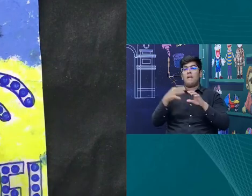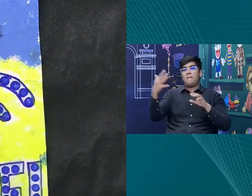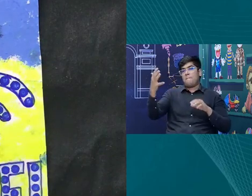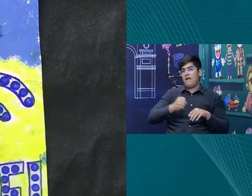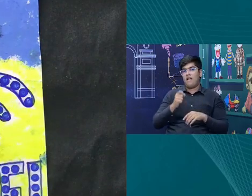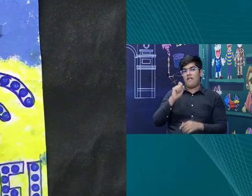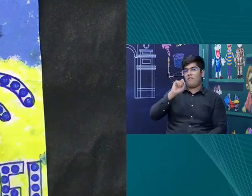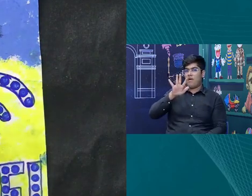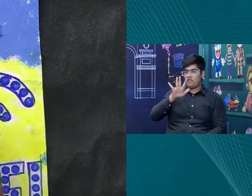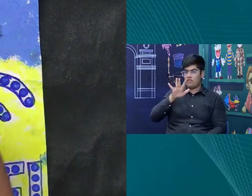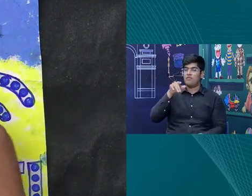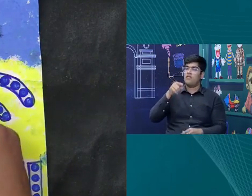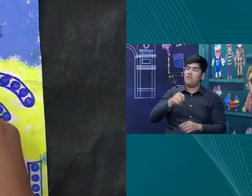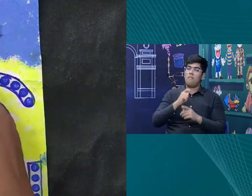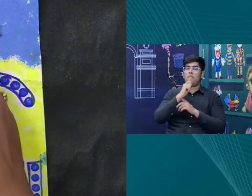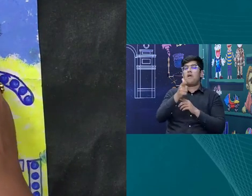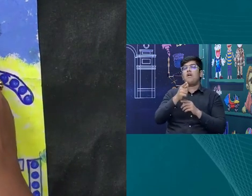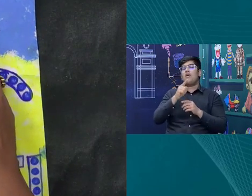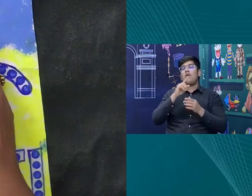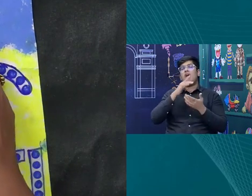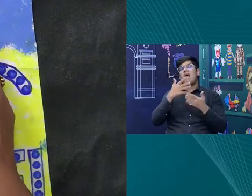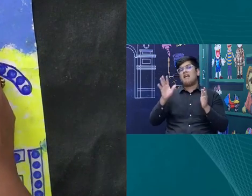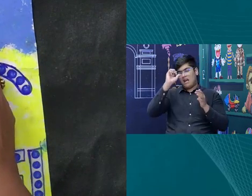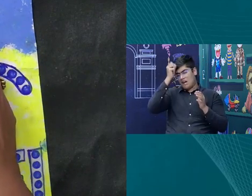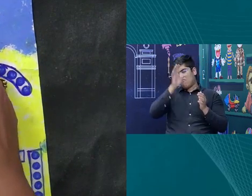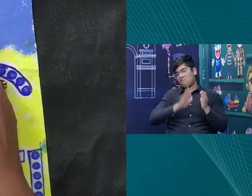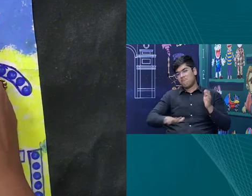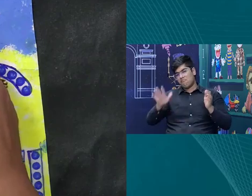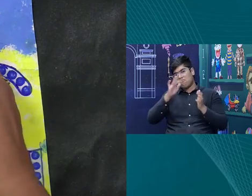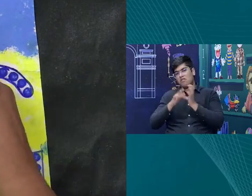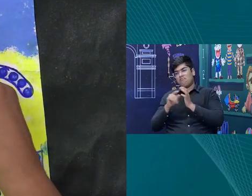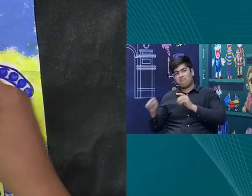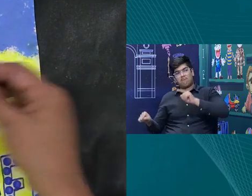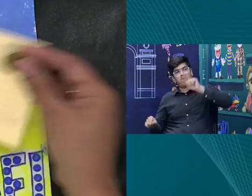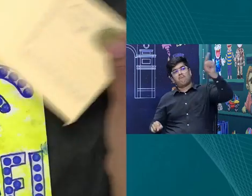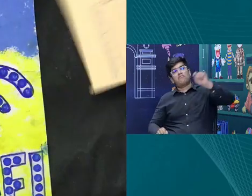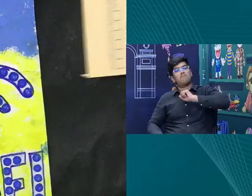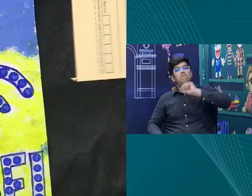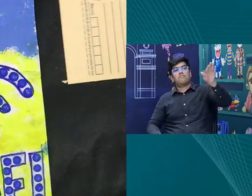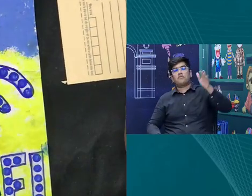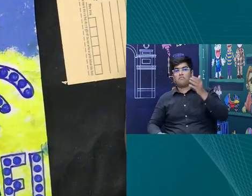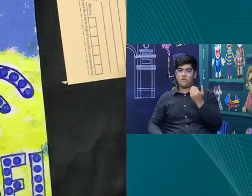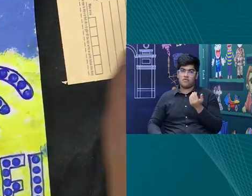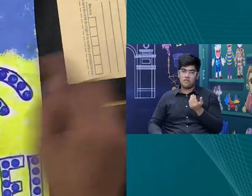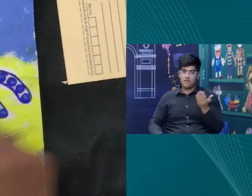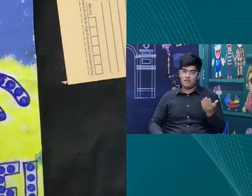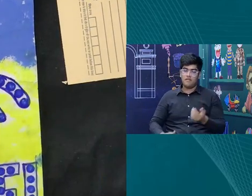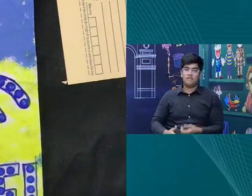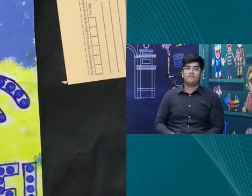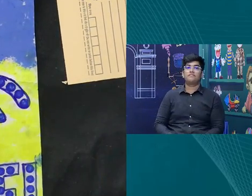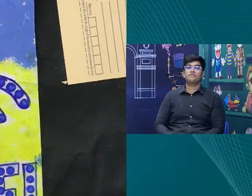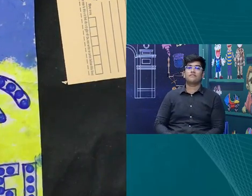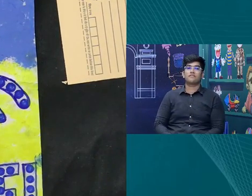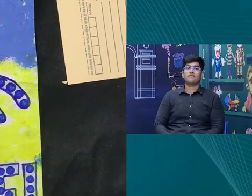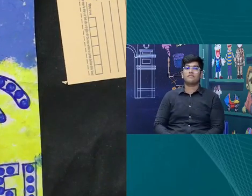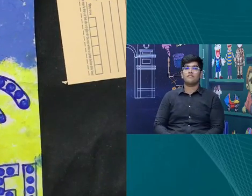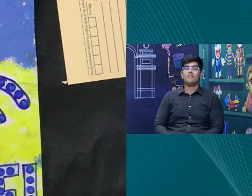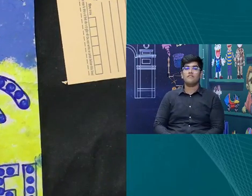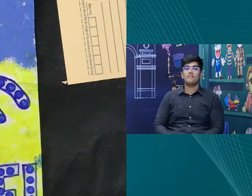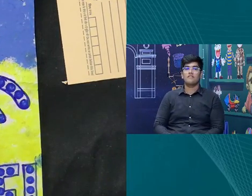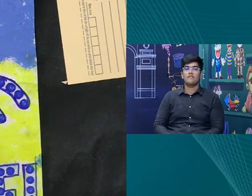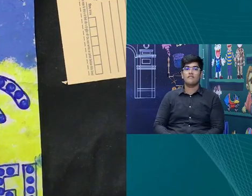तक वो आप को पहुचाता है आपके आपका जो message होता है जो संदेश होता है वो दूर दूर तक